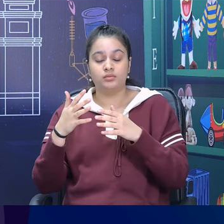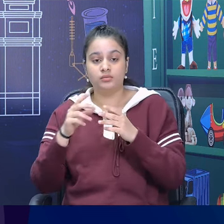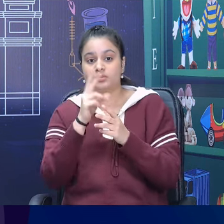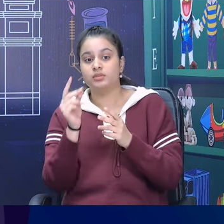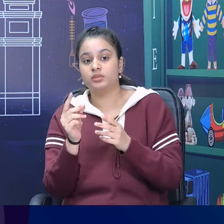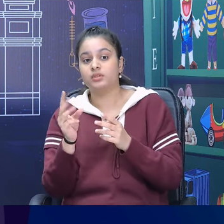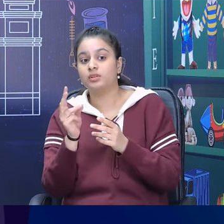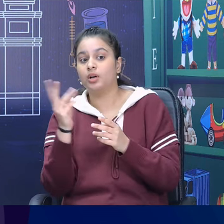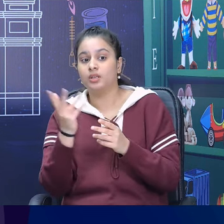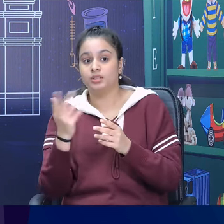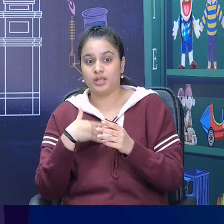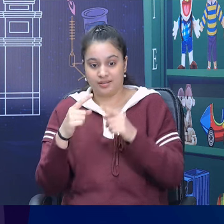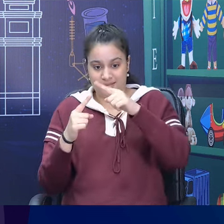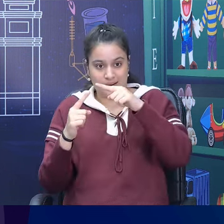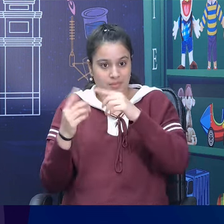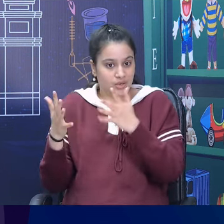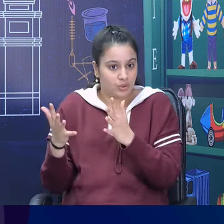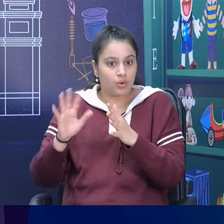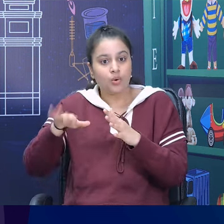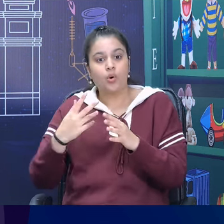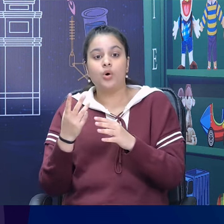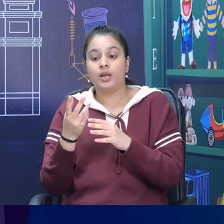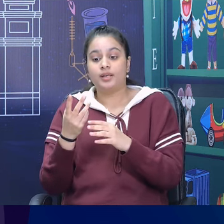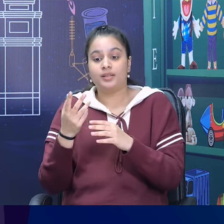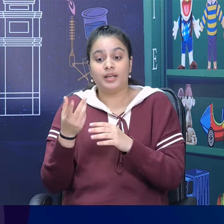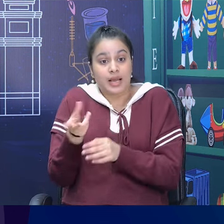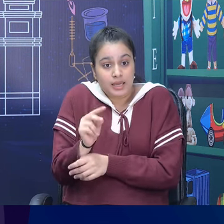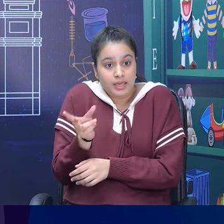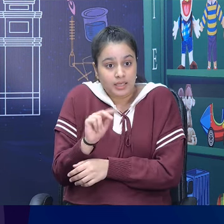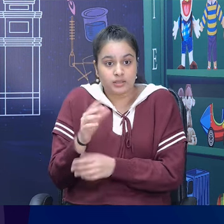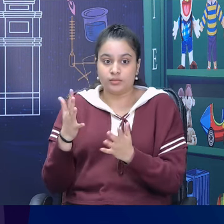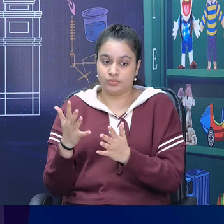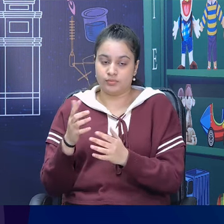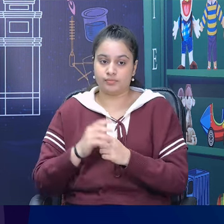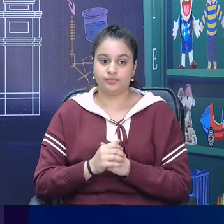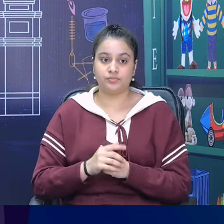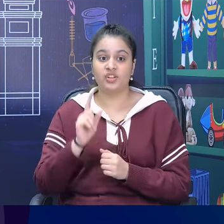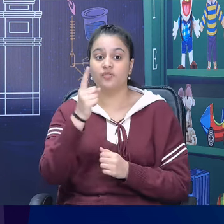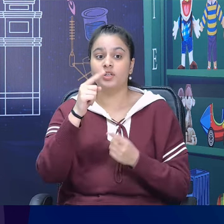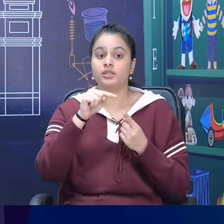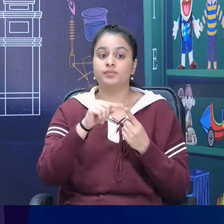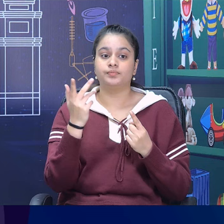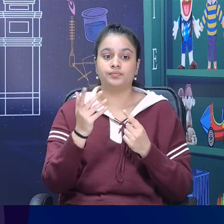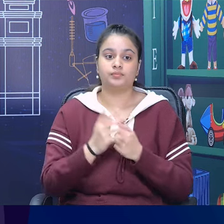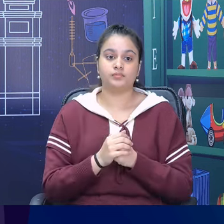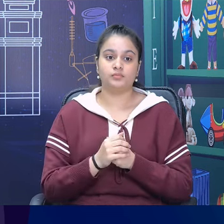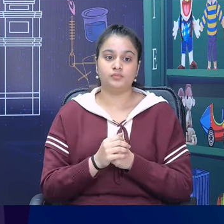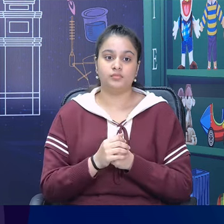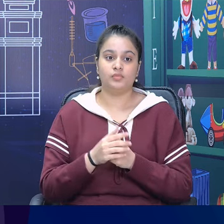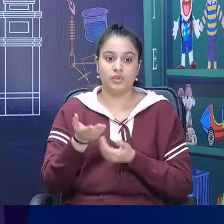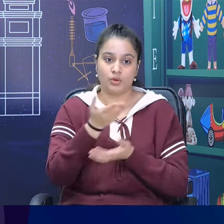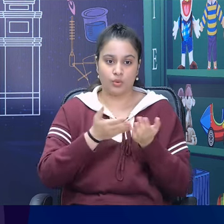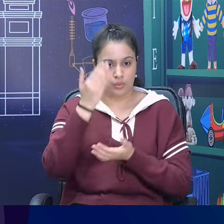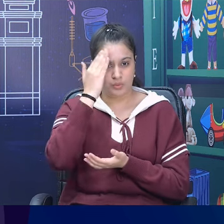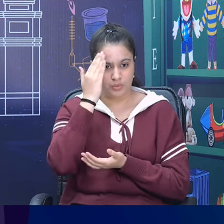रिपीटिंग डेसिमल्स तो जैसे हम बात करते हैं सबसे पहला हमारा जो इसका टाइप है वो है टर्मिनेटिंग डेसीमल जैसा कि आपको नाम से पता चल